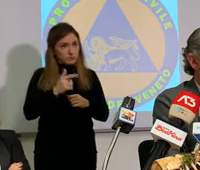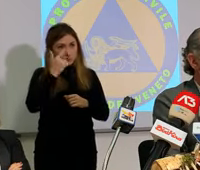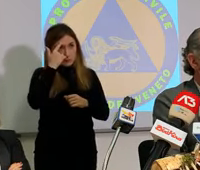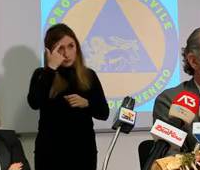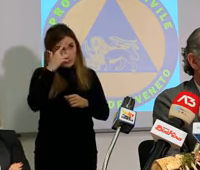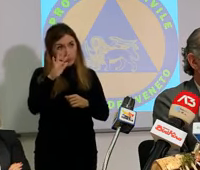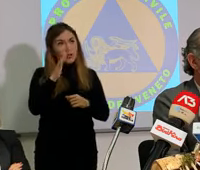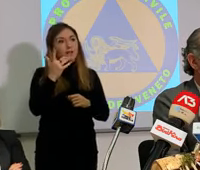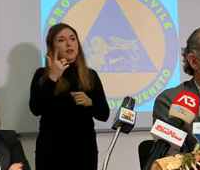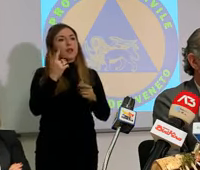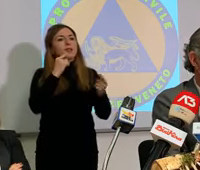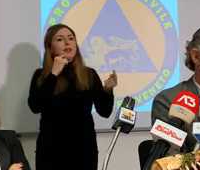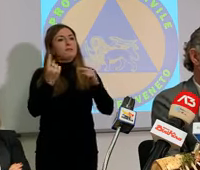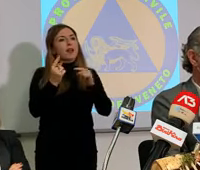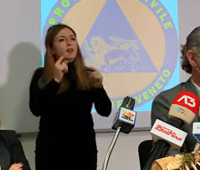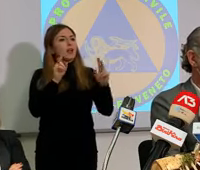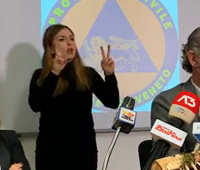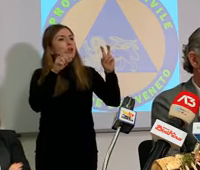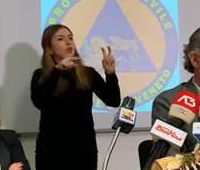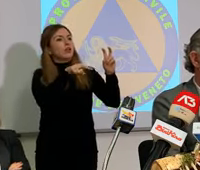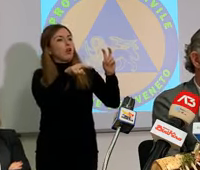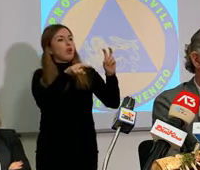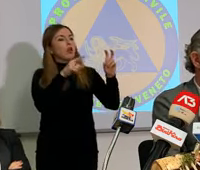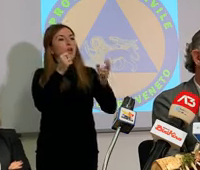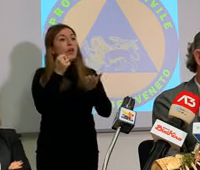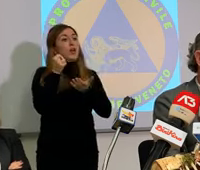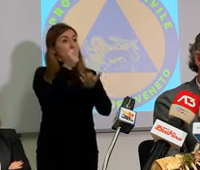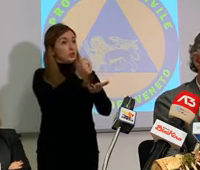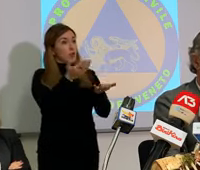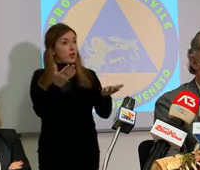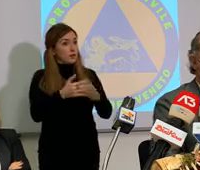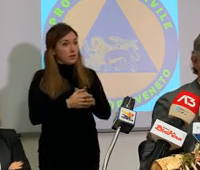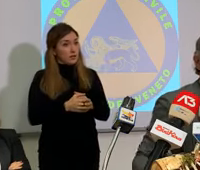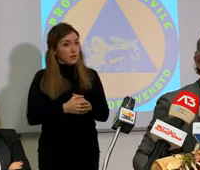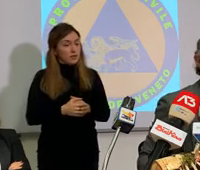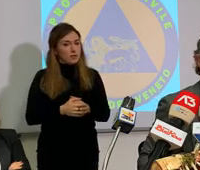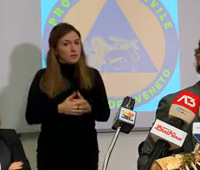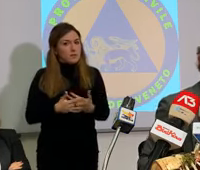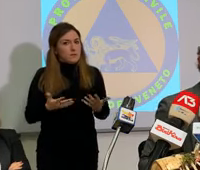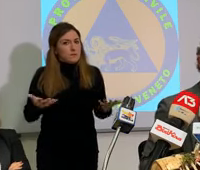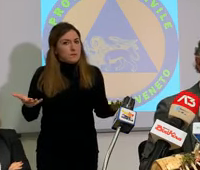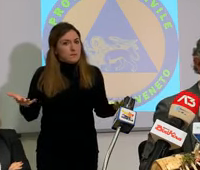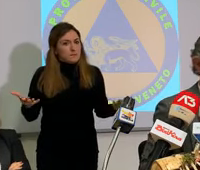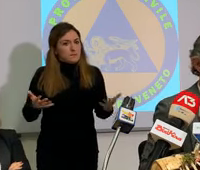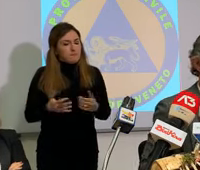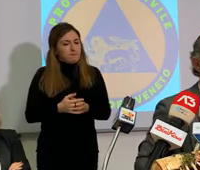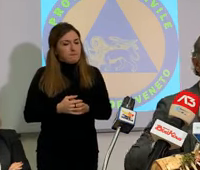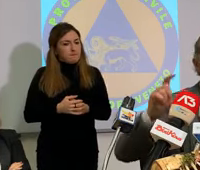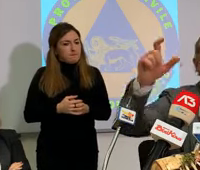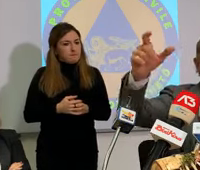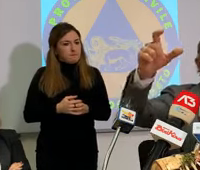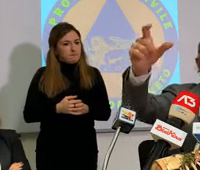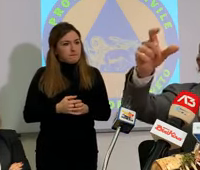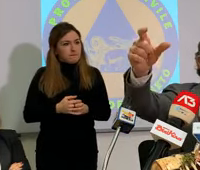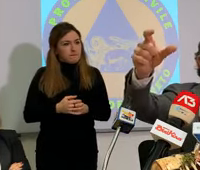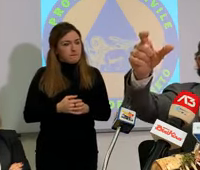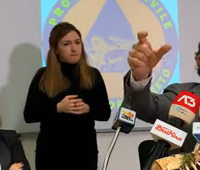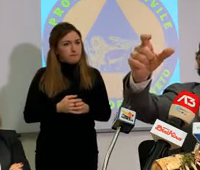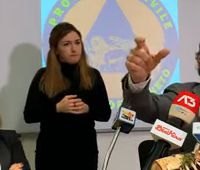venuto fuori sui ristori avete visto lunare a volte allora la luce di questo e siccome nostro appuntamento